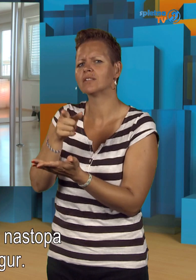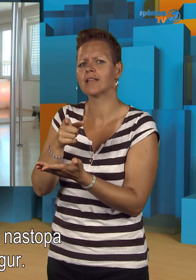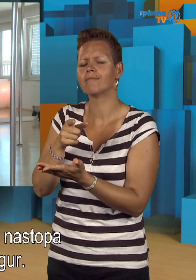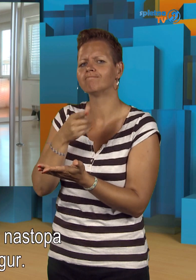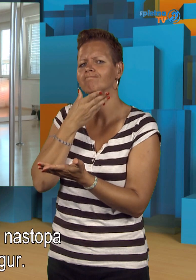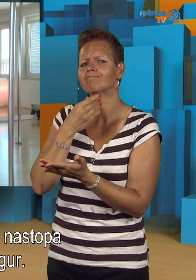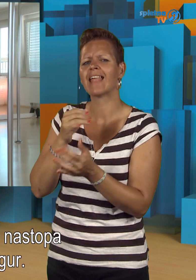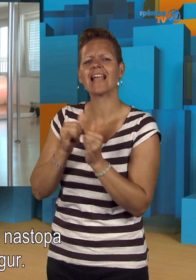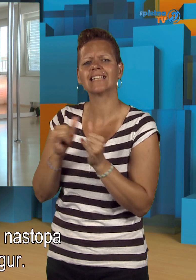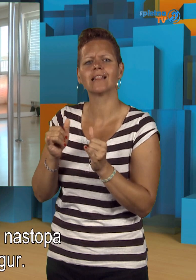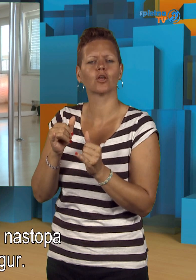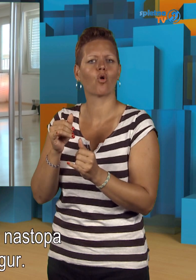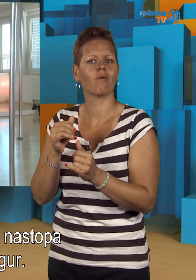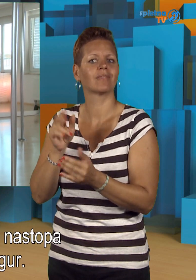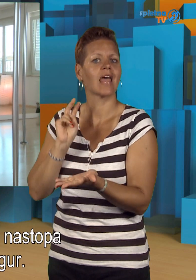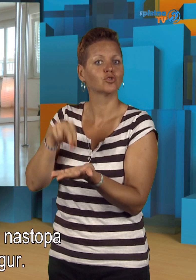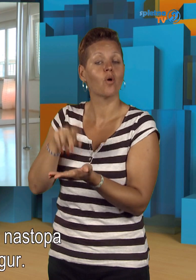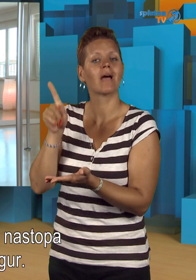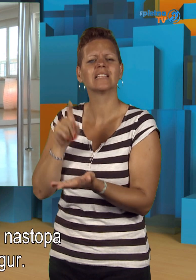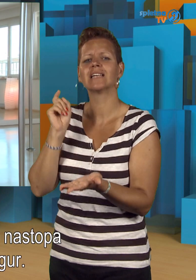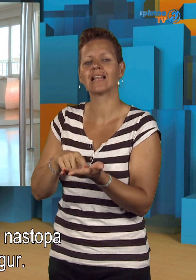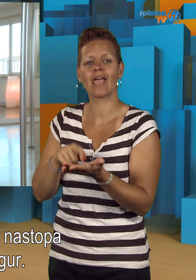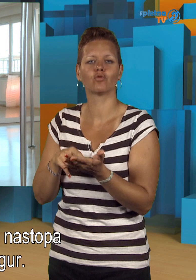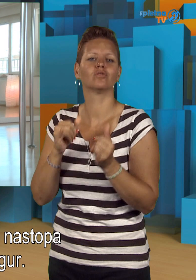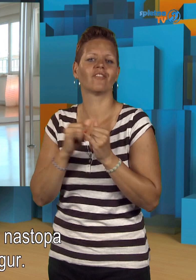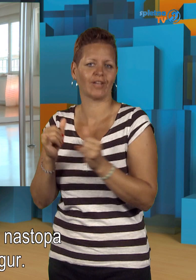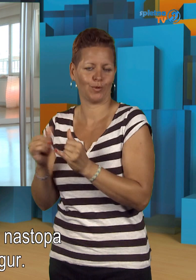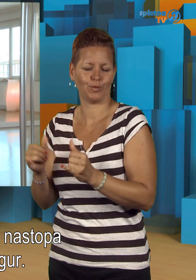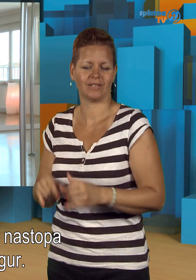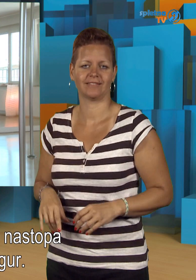Ocenjuje se estetiko nastopa in zahtevnost figur.